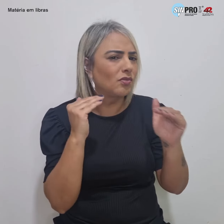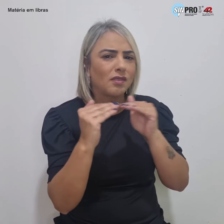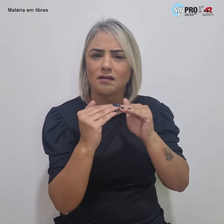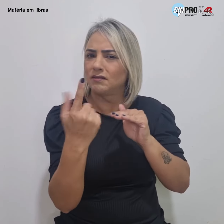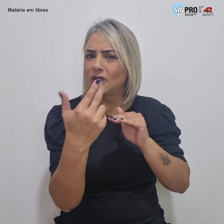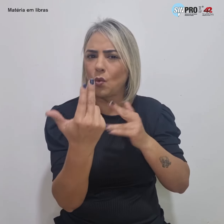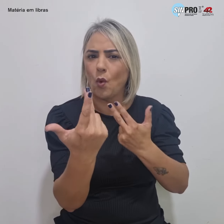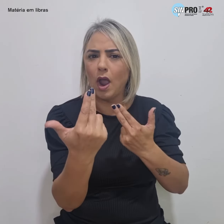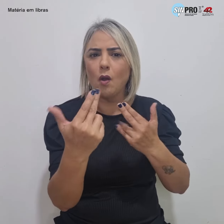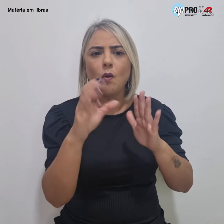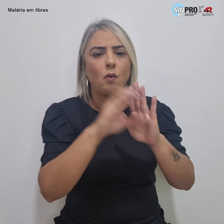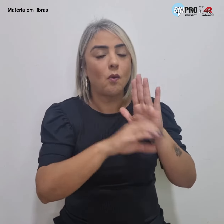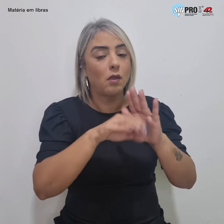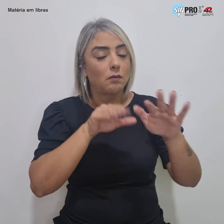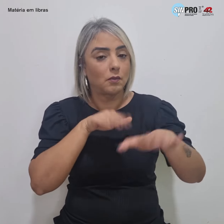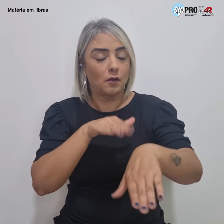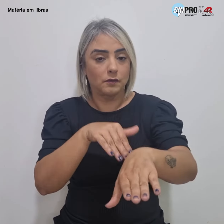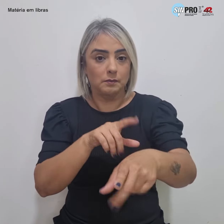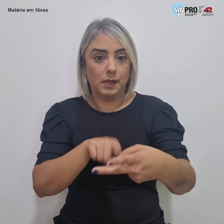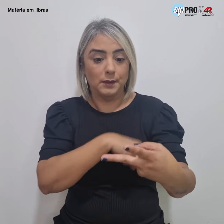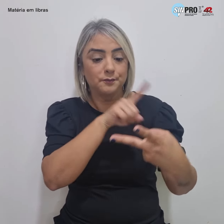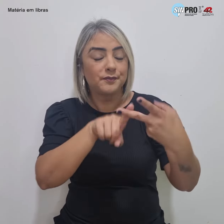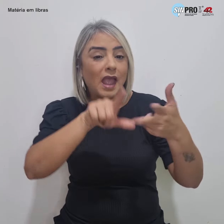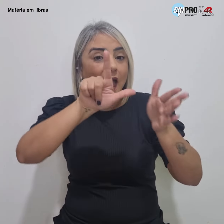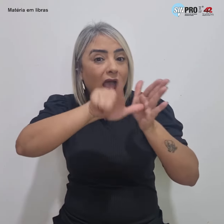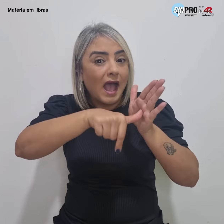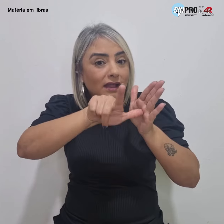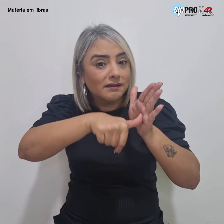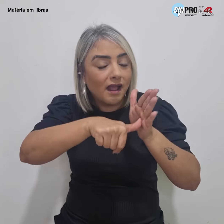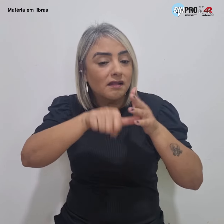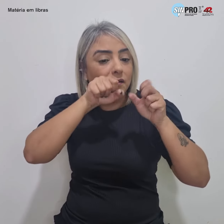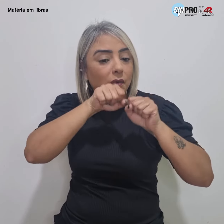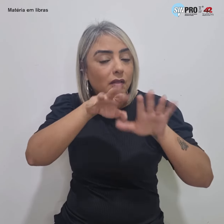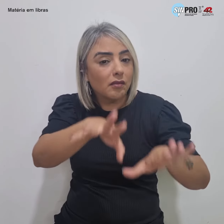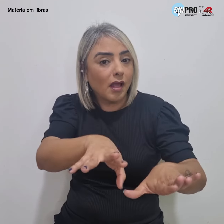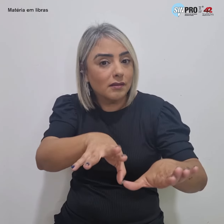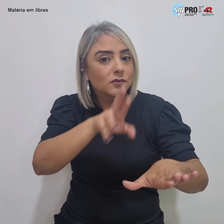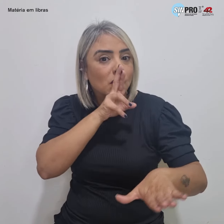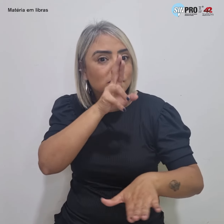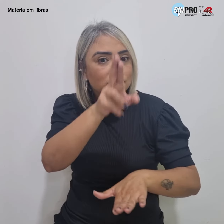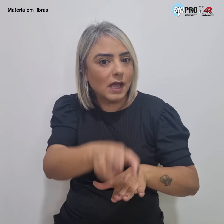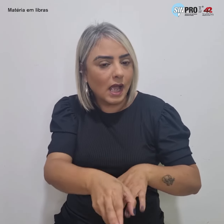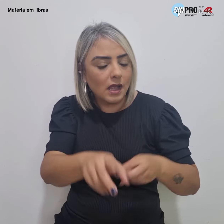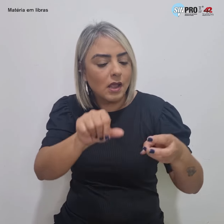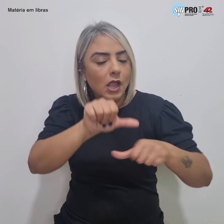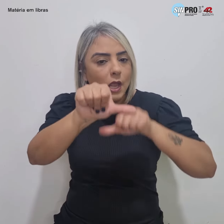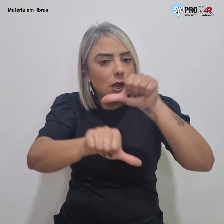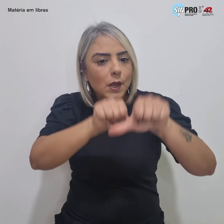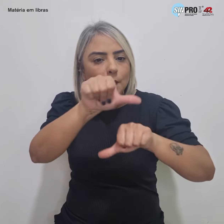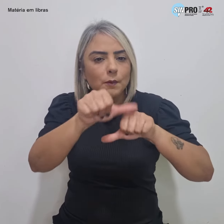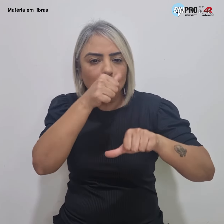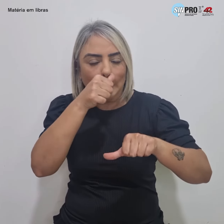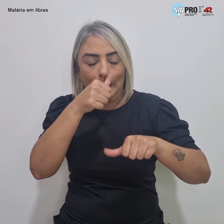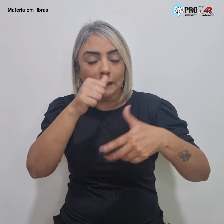o currículo em movimento atraso na publicação do gabarito e alteração de uma série de questões